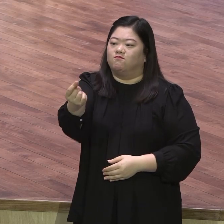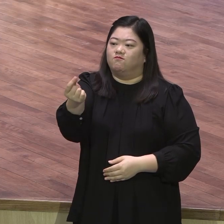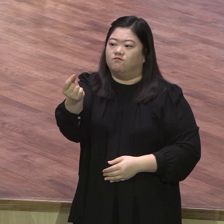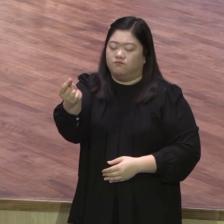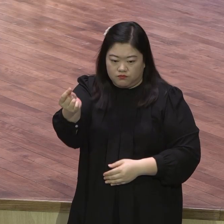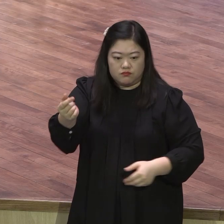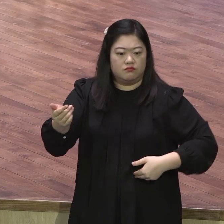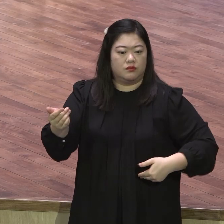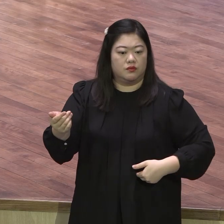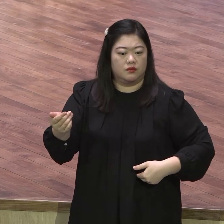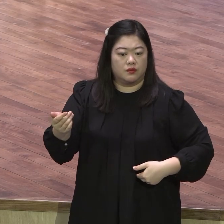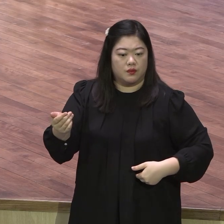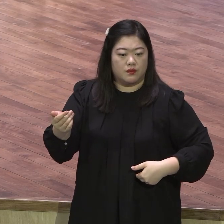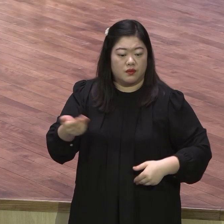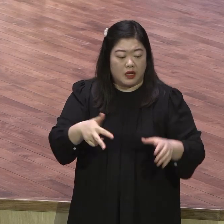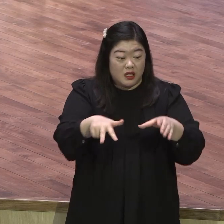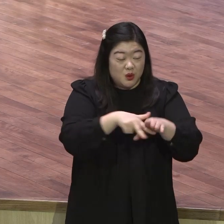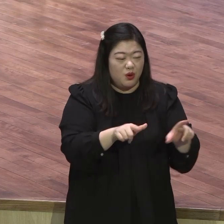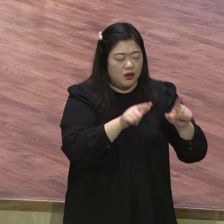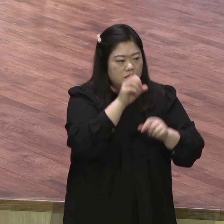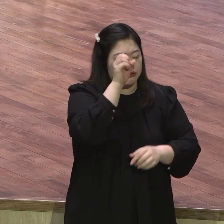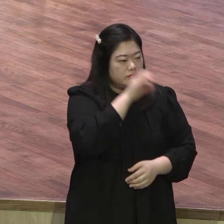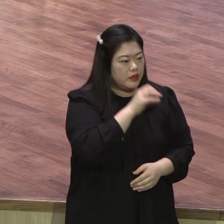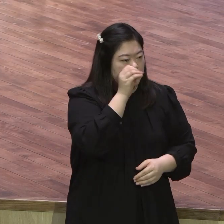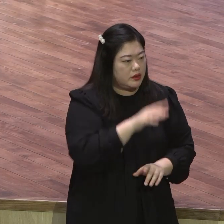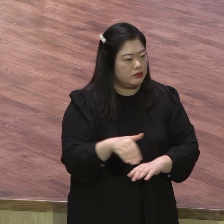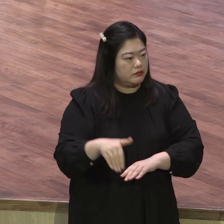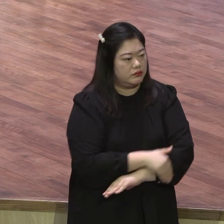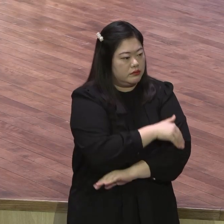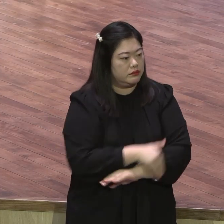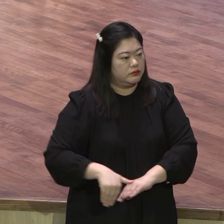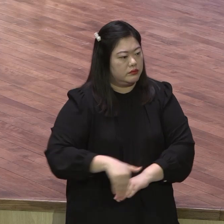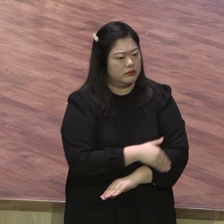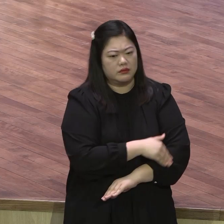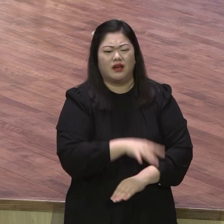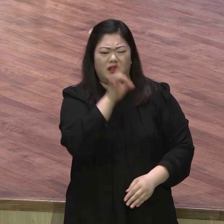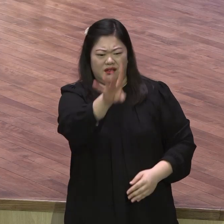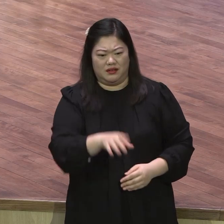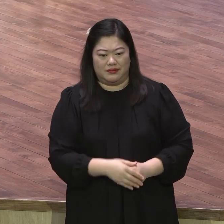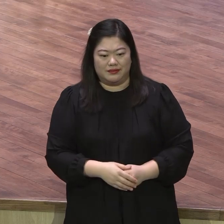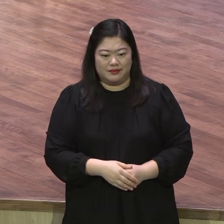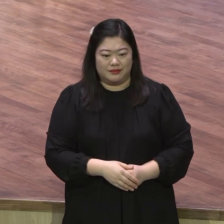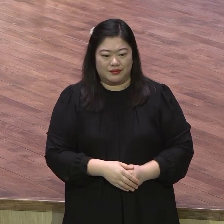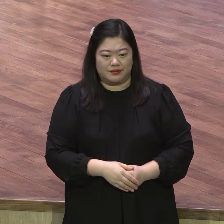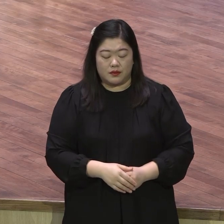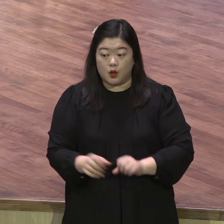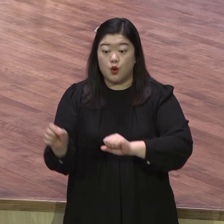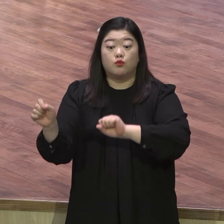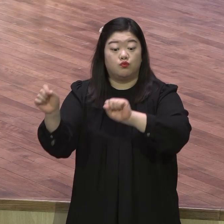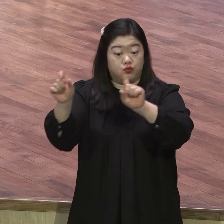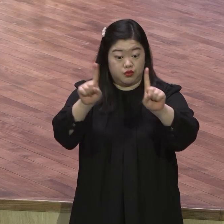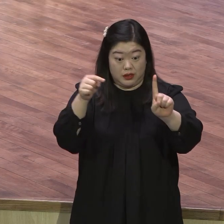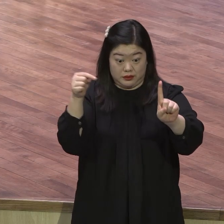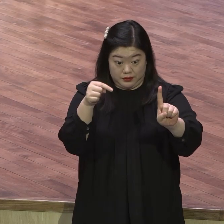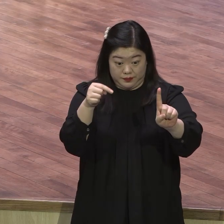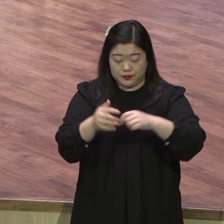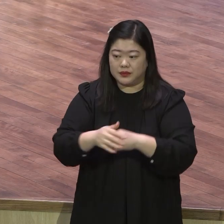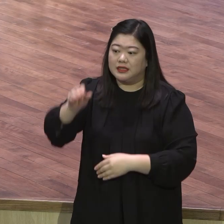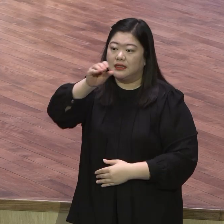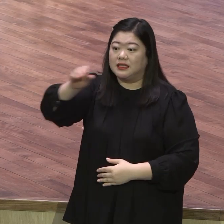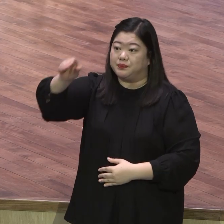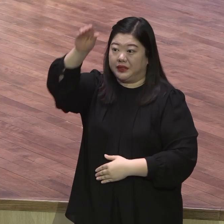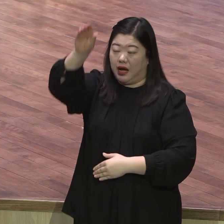종교 생활하면 안 돼요. 생명입니다. 생명. 예수 생명. 그만큼 부활은 십자가 대속과